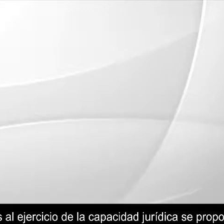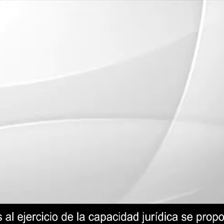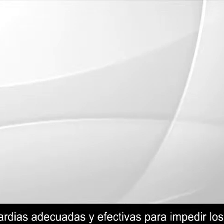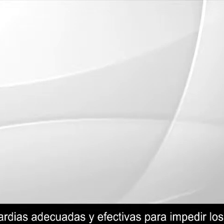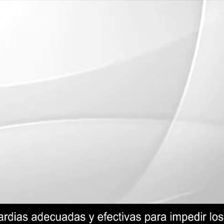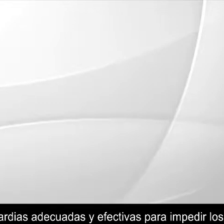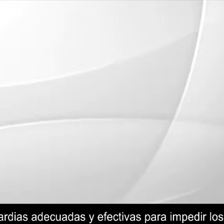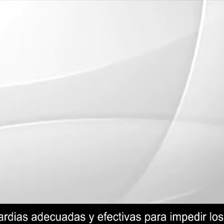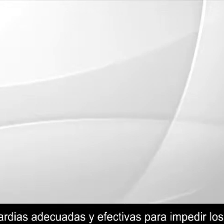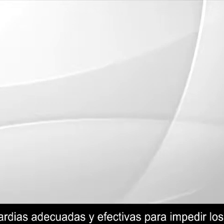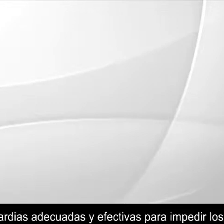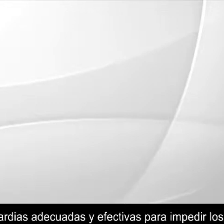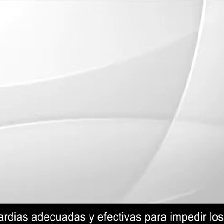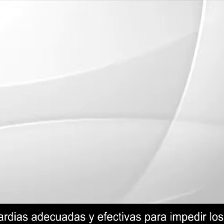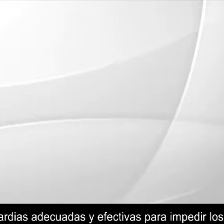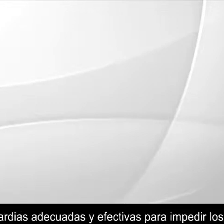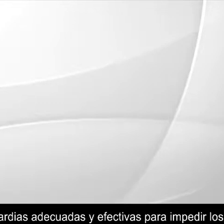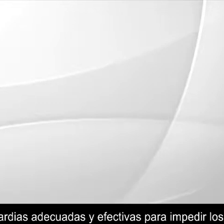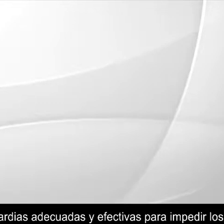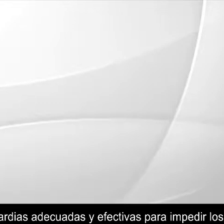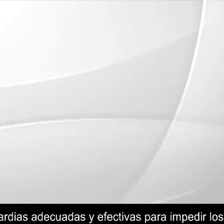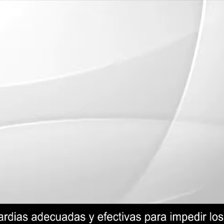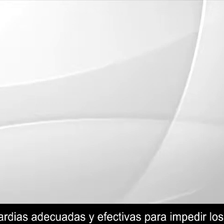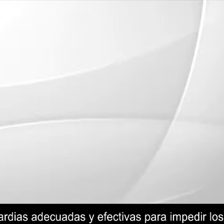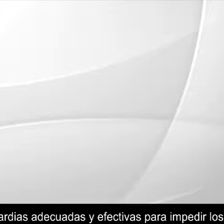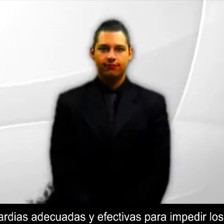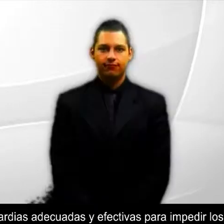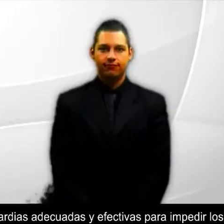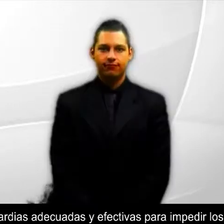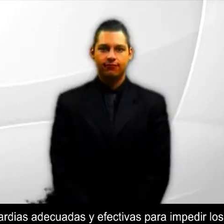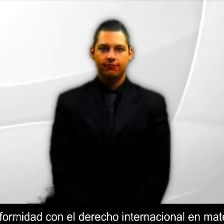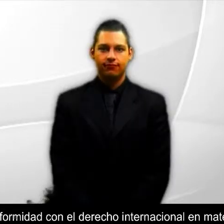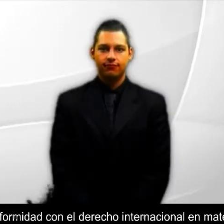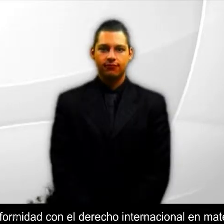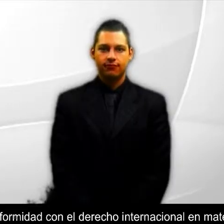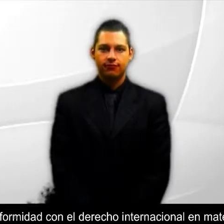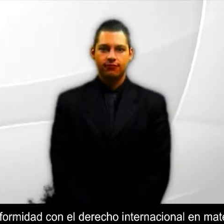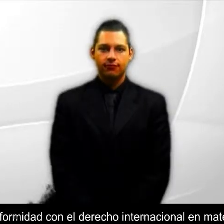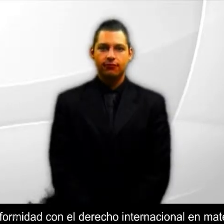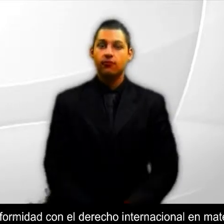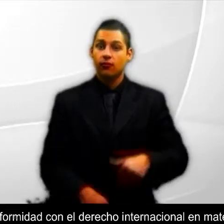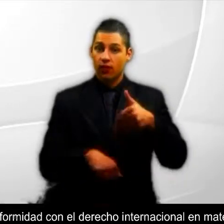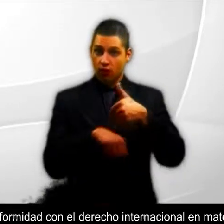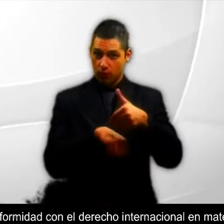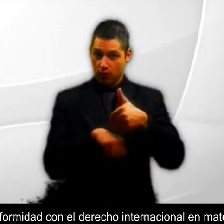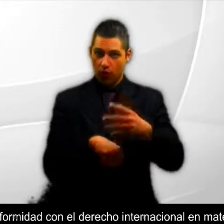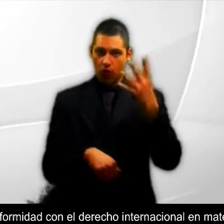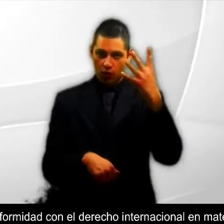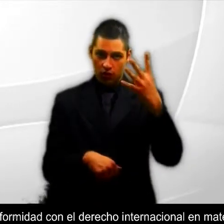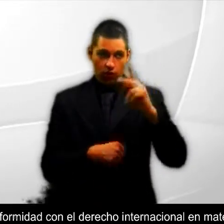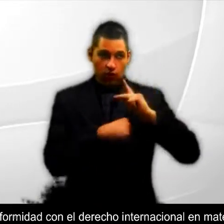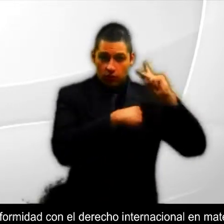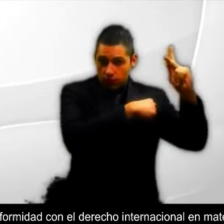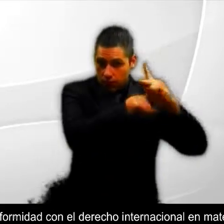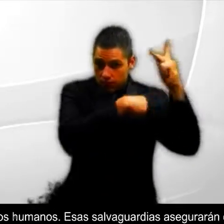salvaguardias adecuadas y efectivas para impedir los abusos de conformidad con el derecho internacional en materia de derechos humanos.